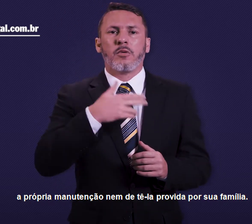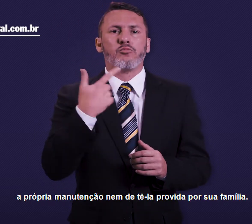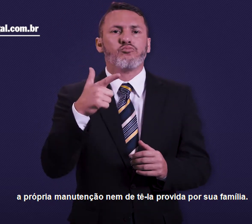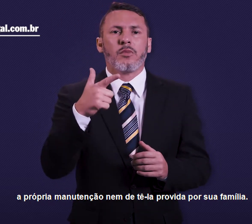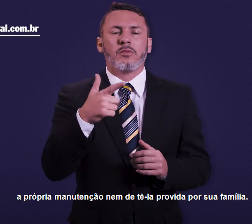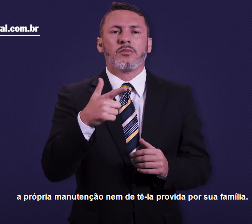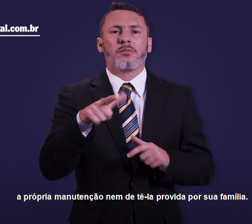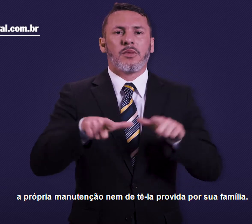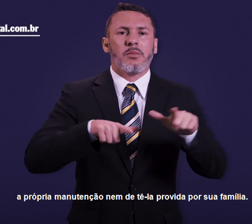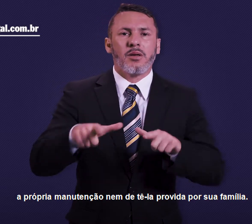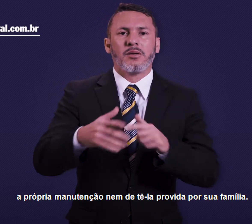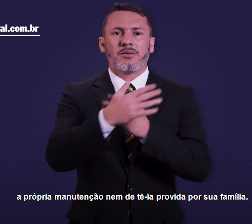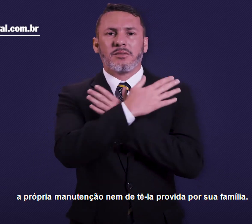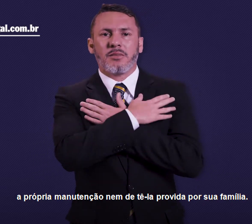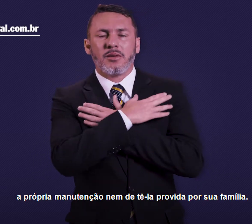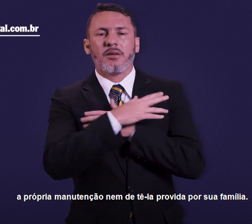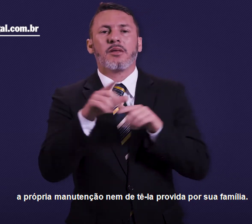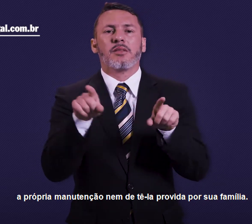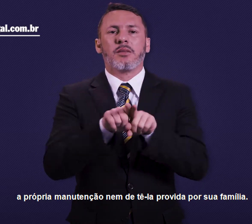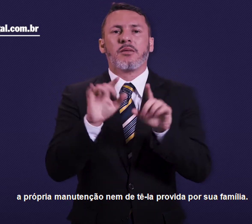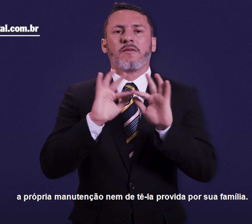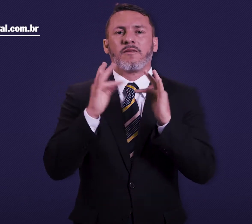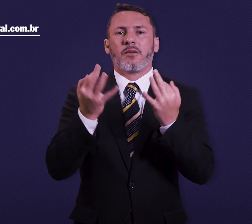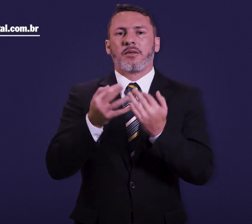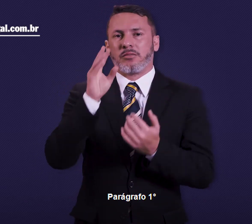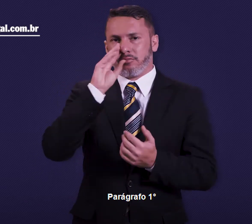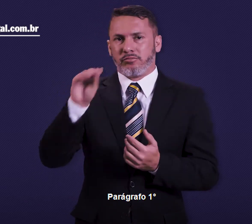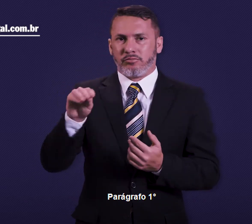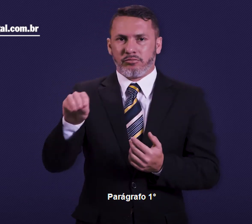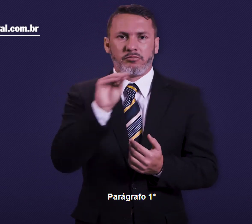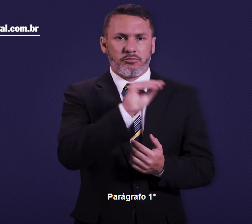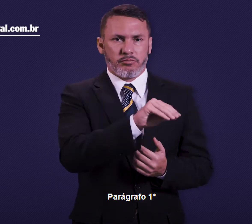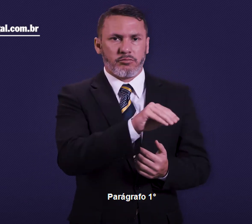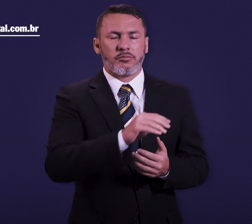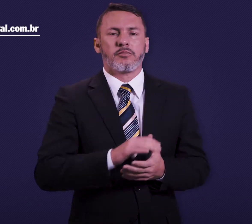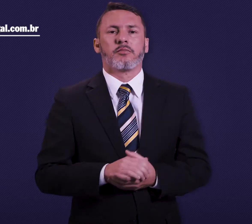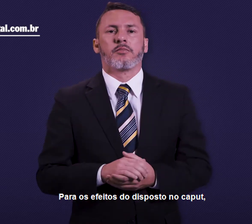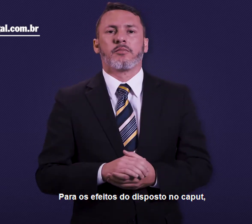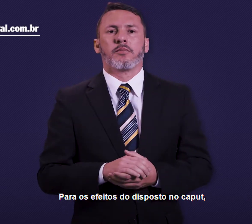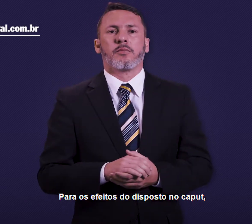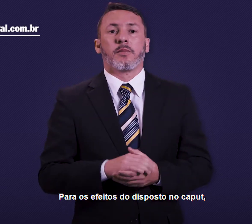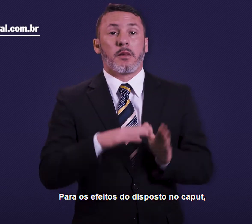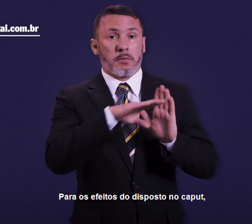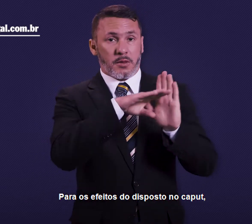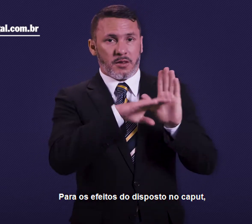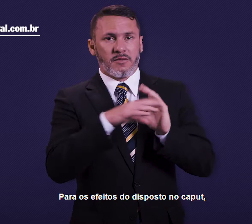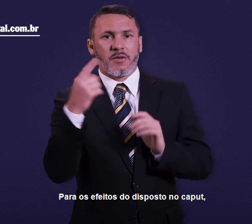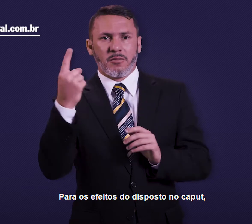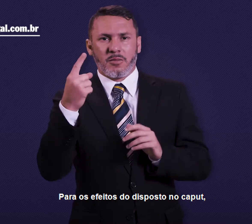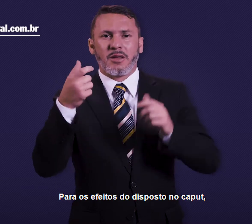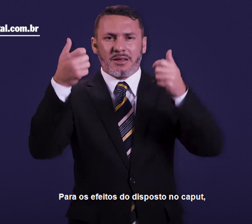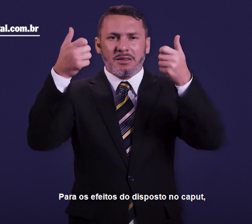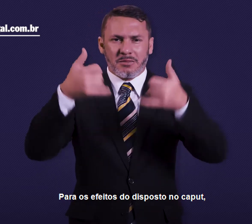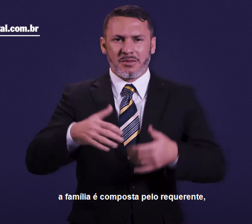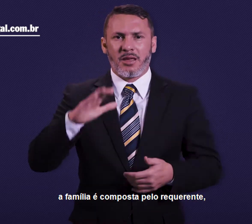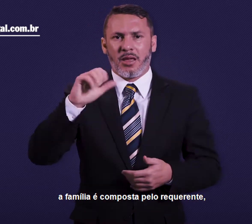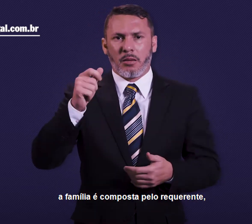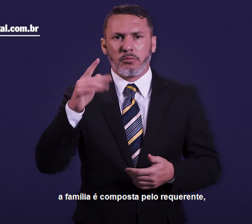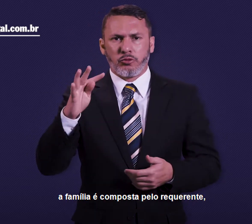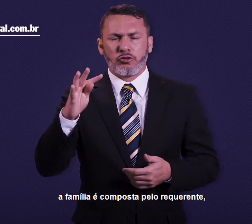manutenção nem tê-la provida por sua família. Parágrafo 1º. Para os efeitos do disposto no caput, a família é